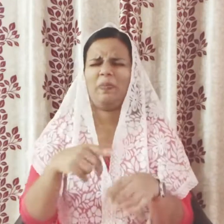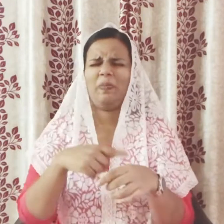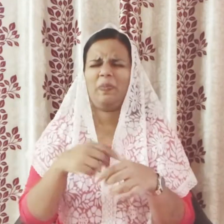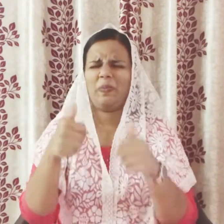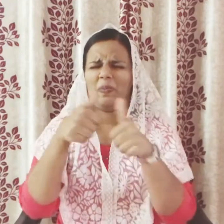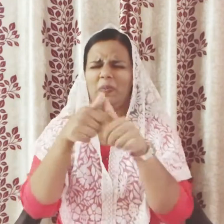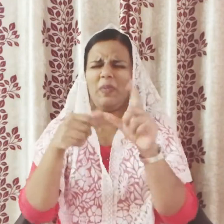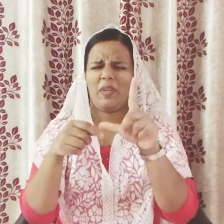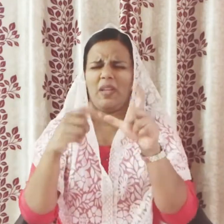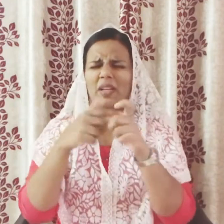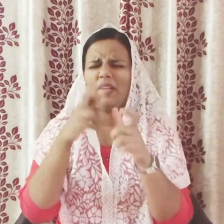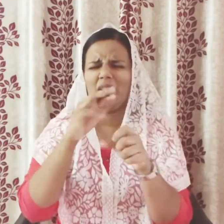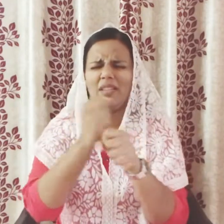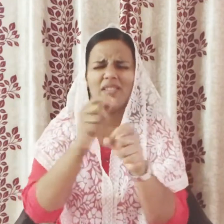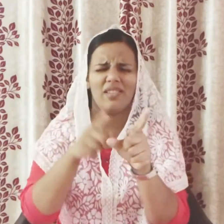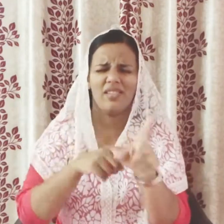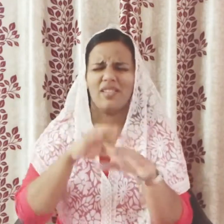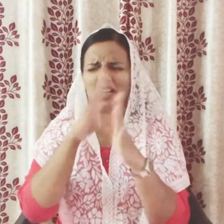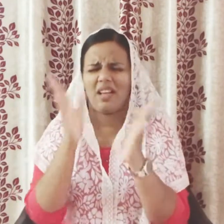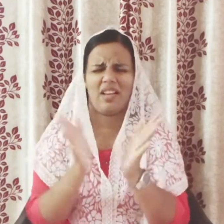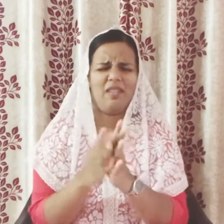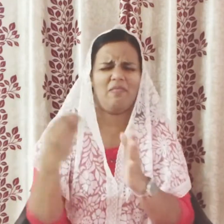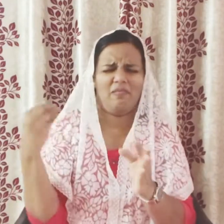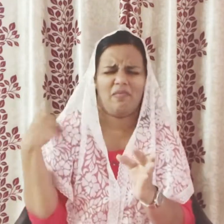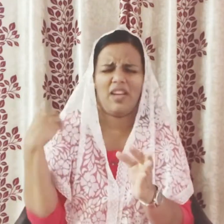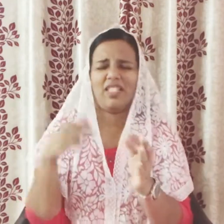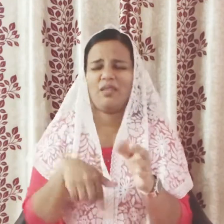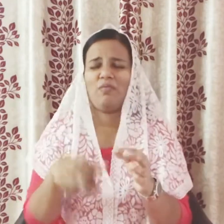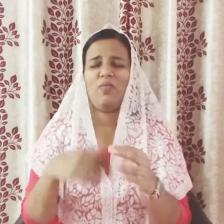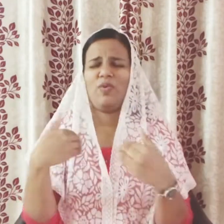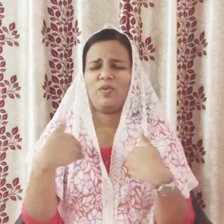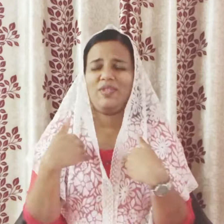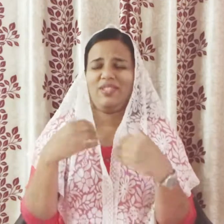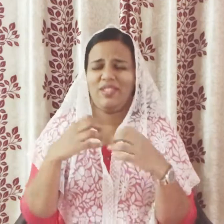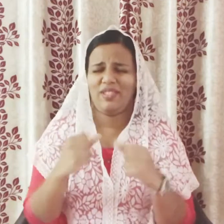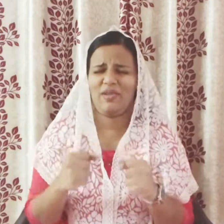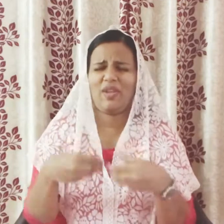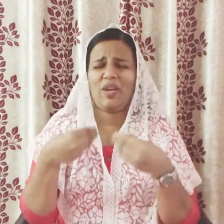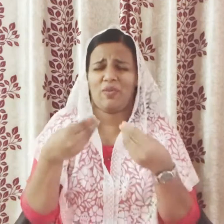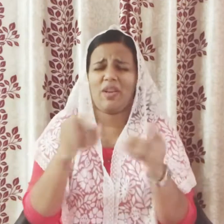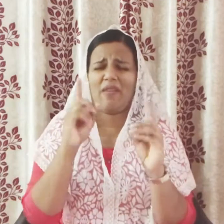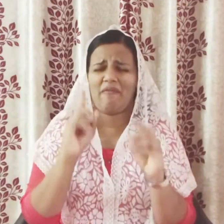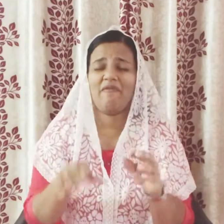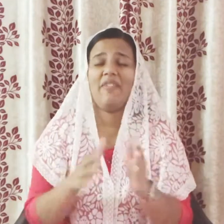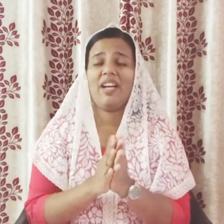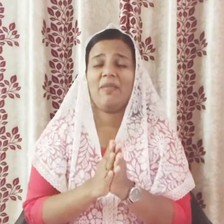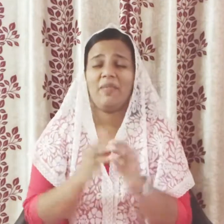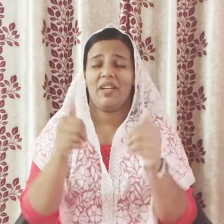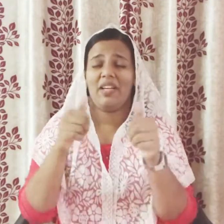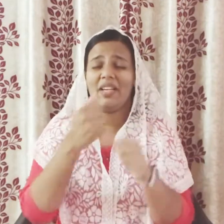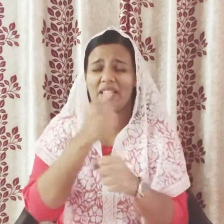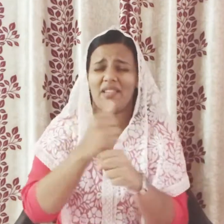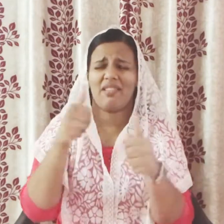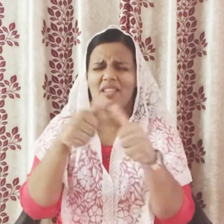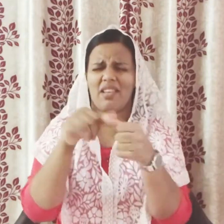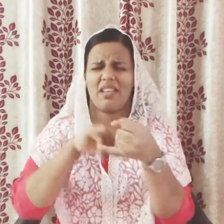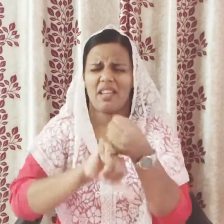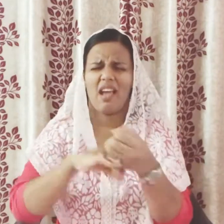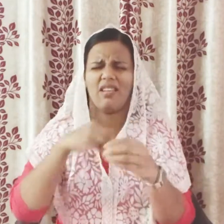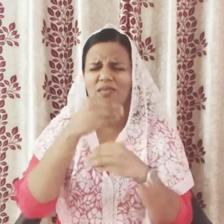ആമൻ ബുദ്ധിമുട്ട് അനുഭവിക്കുന്നവർ ഇന്ന് പകൽക്കാലം യേശു ക്രിസ്തുവിൻ്റെ നാമത്തിൽ സൗഖ്യം പ്രാപിക്കുന്നതിനായിട്ട് സ്തോത്രം ചെയ്യുന്നു. അതുപോലെ അസിഡിറ്റിയുടെ പ്രോബ്ലത്താൽ